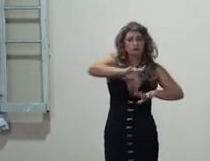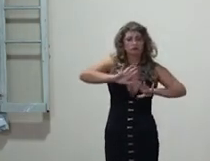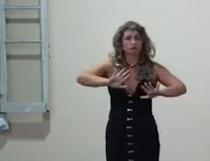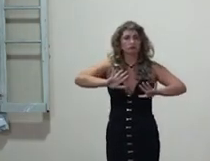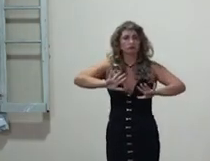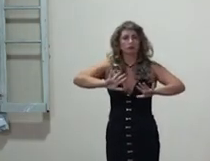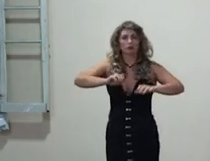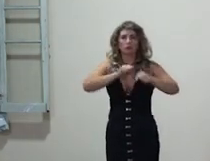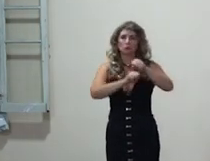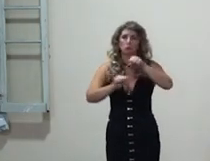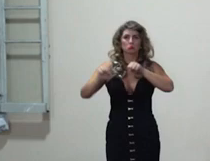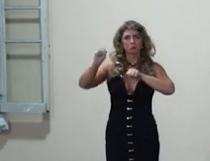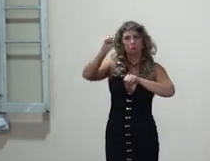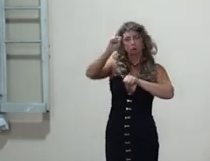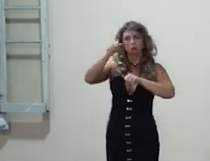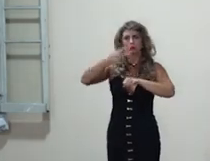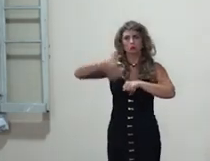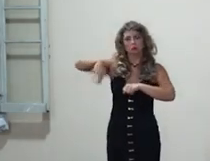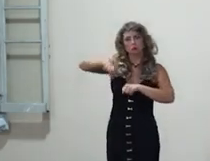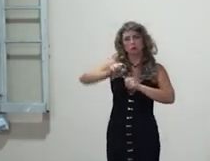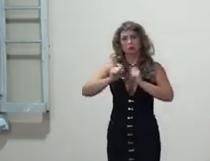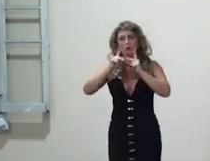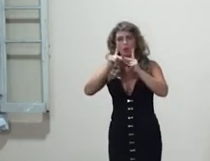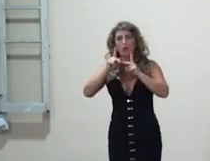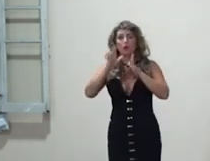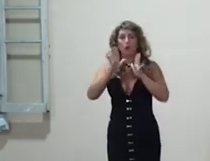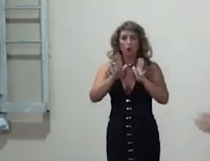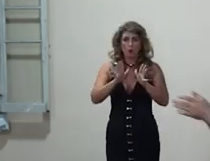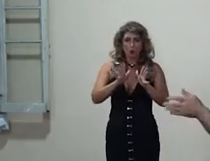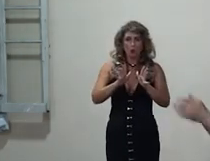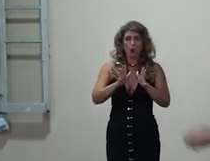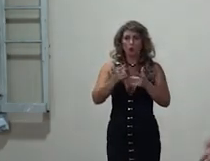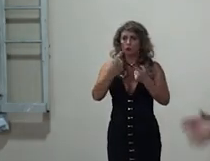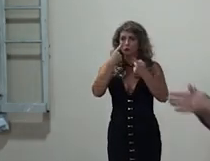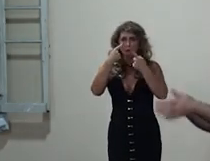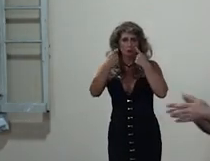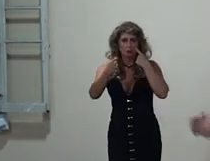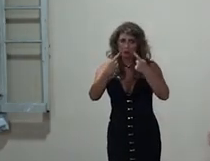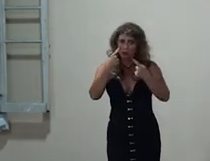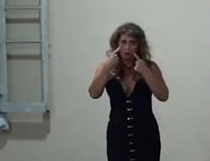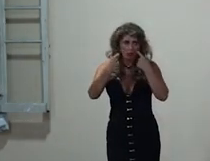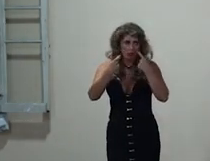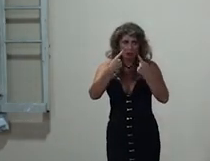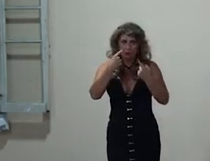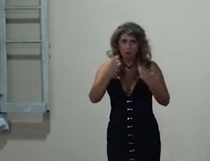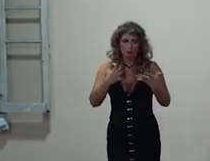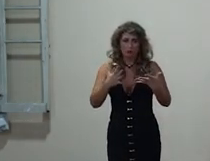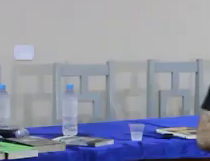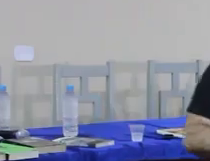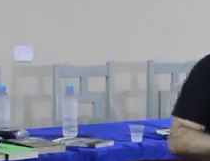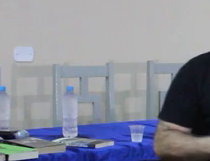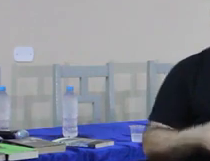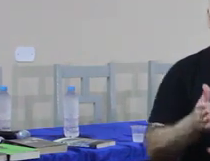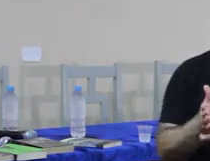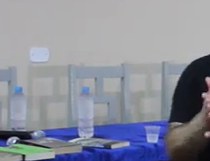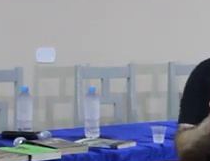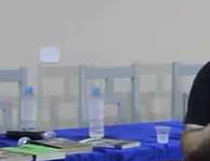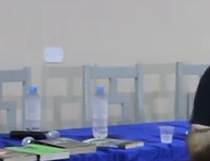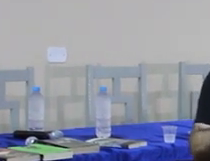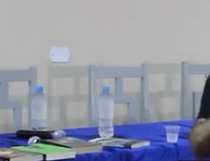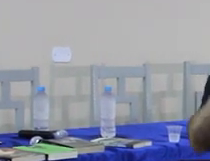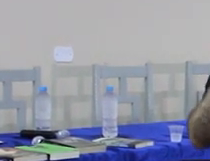o superintendente deles e tal, eu digo: escute, não interessa para a tua cooperativa de crédito